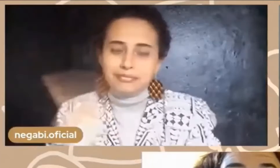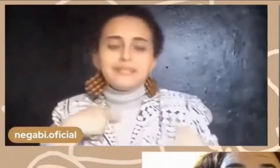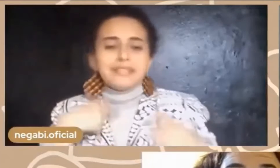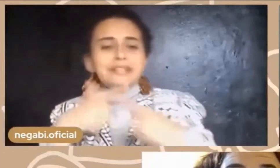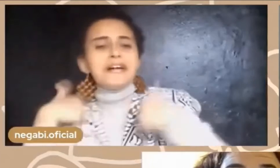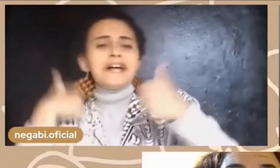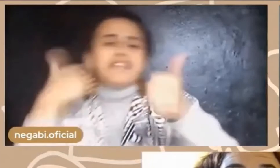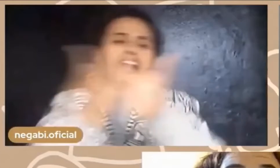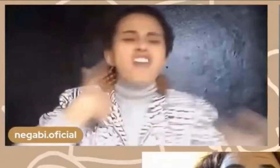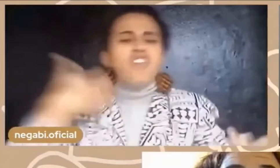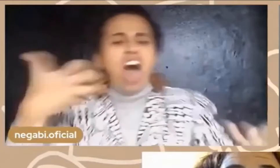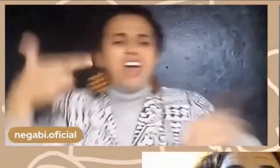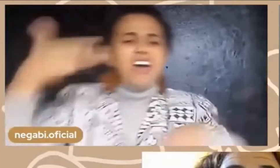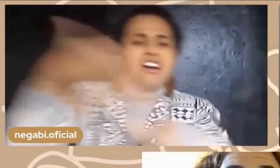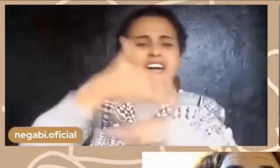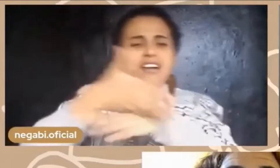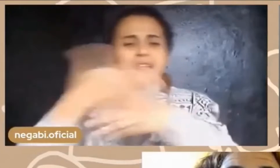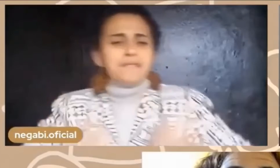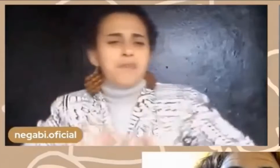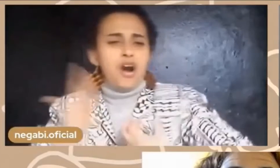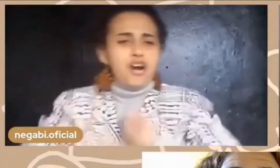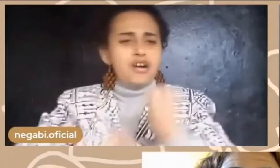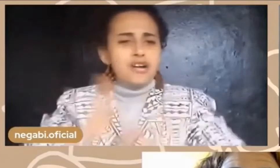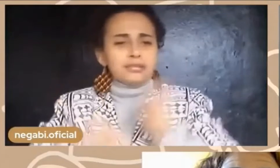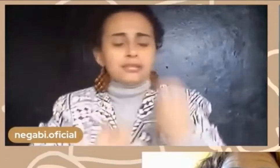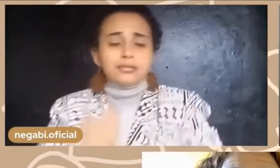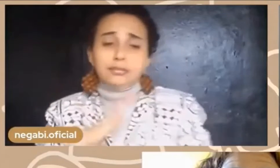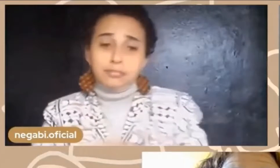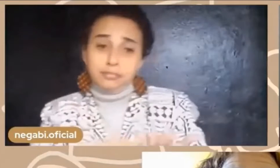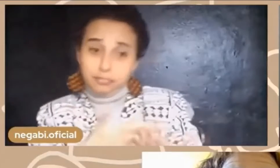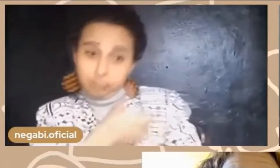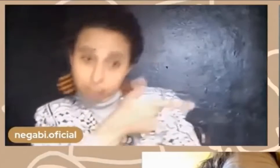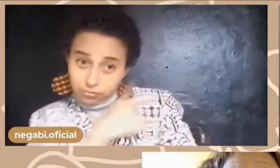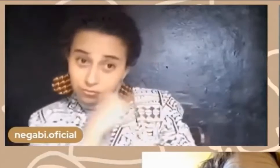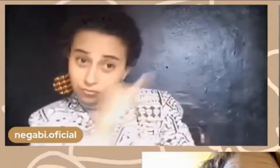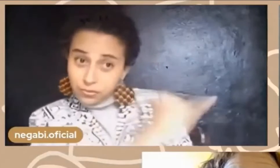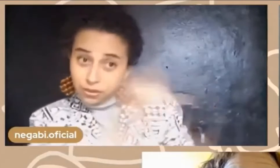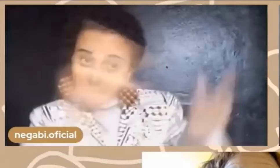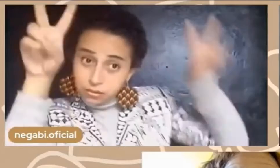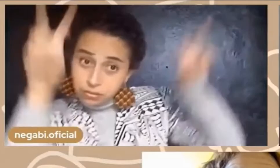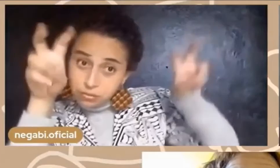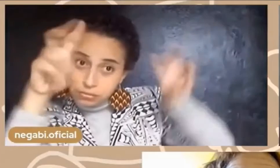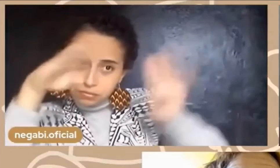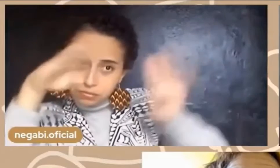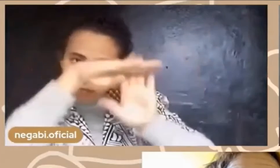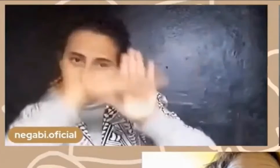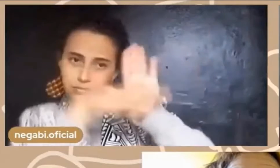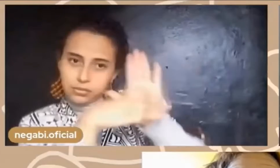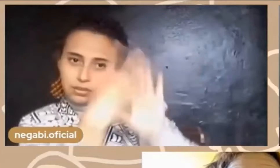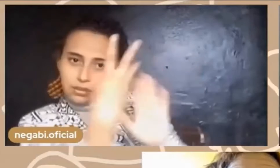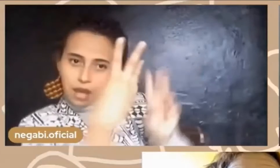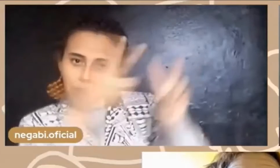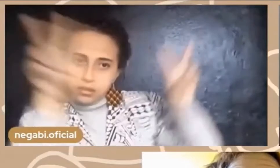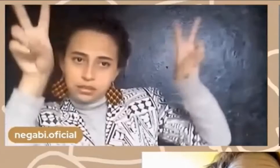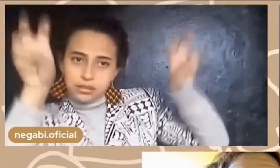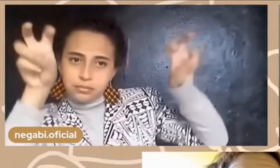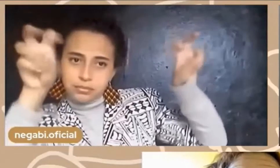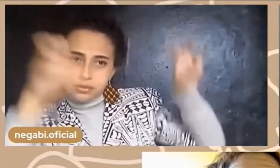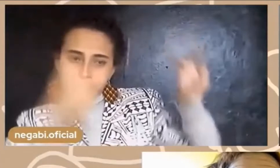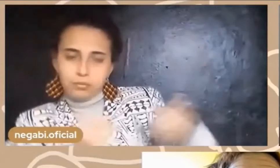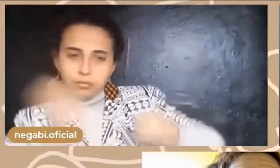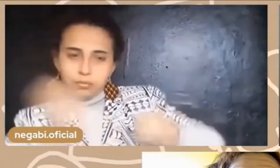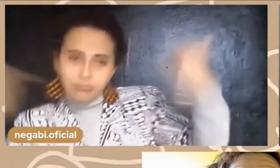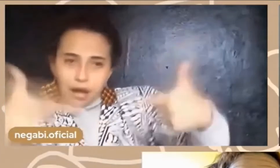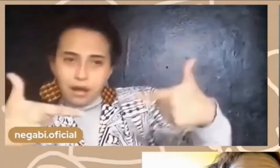E eu não esperava em momento nenhum. E eu tava lá sinalizando, falando da minha poesia, e até que eu